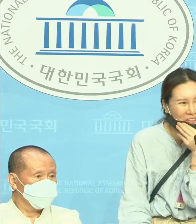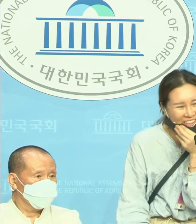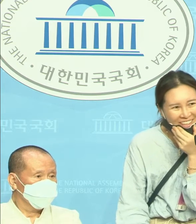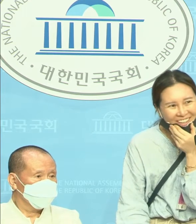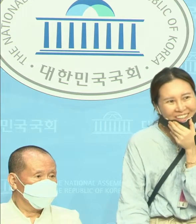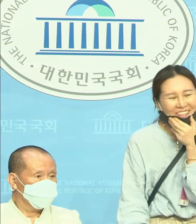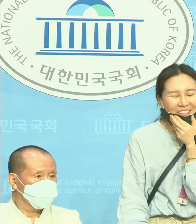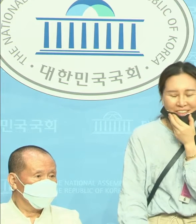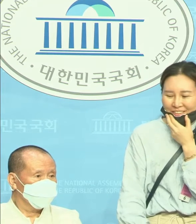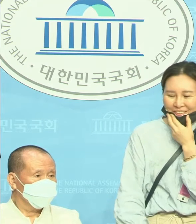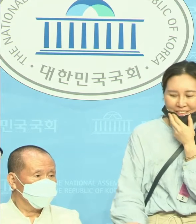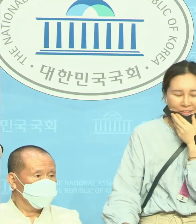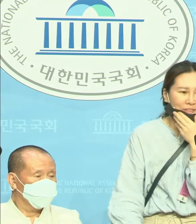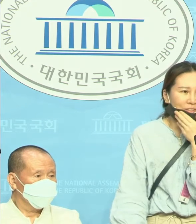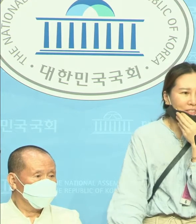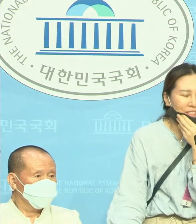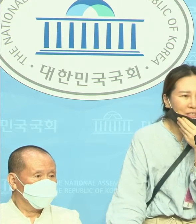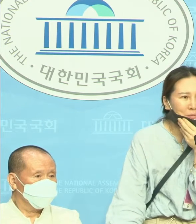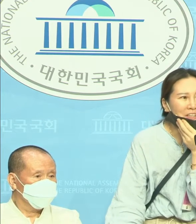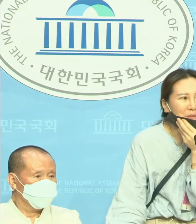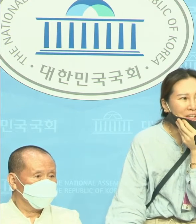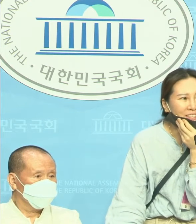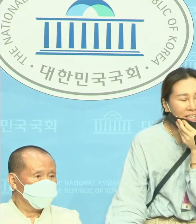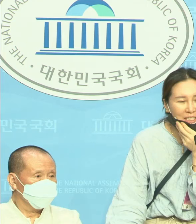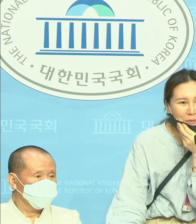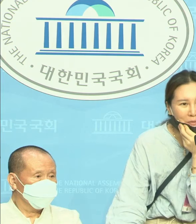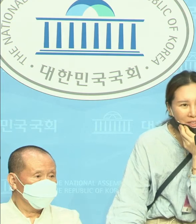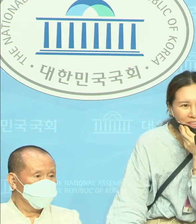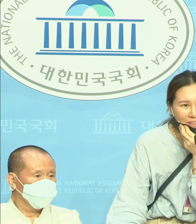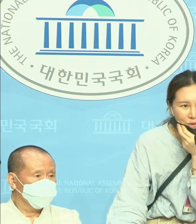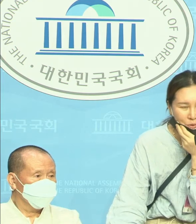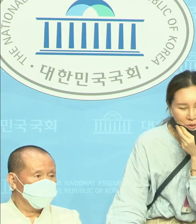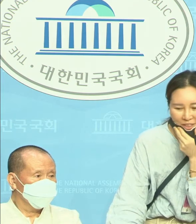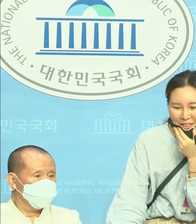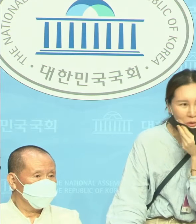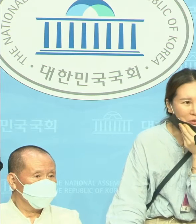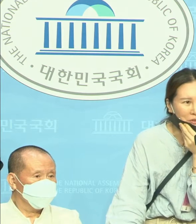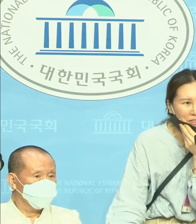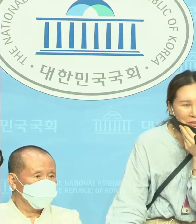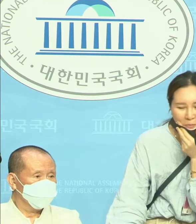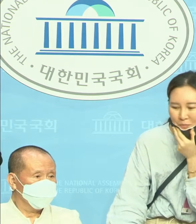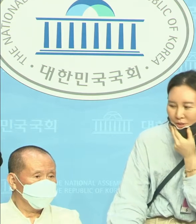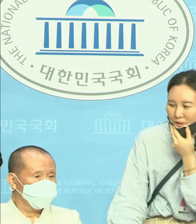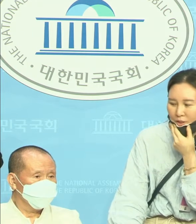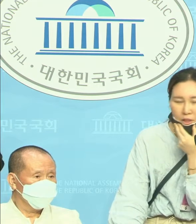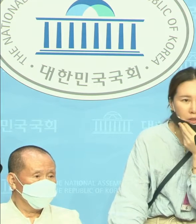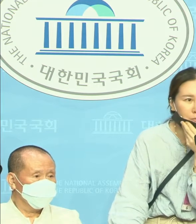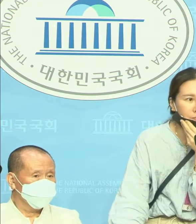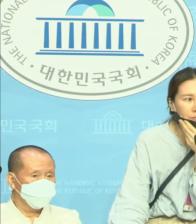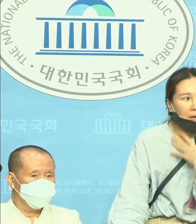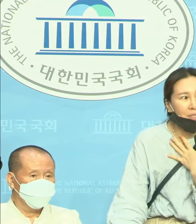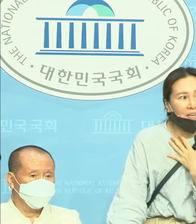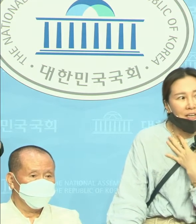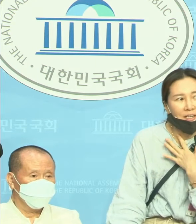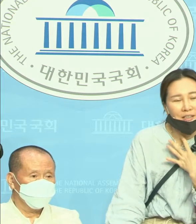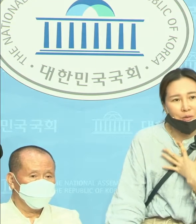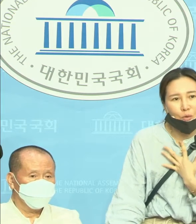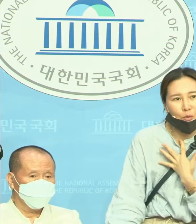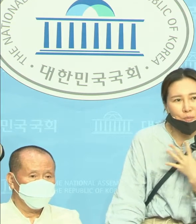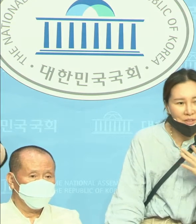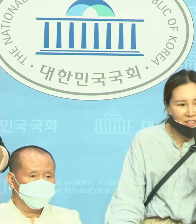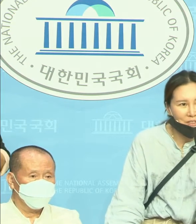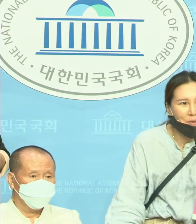교과서 치는 바람에 사지마 배가 둘째 되셨고 든요 네 지금 마비가